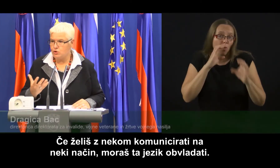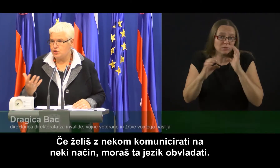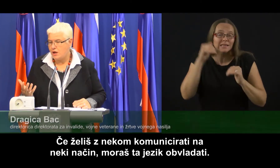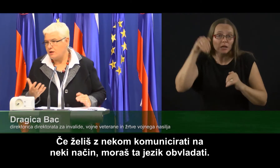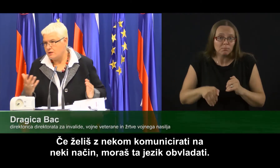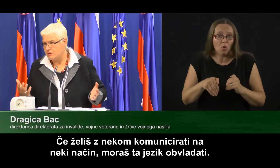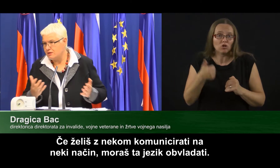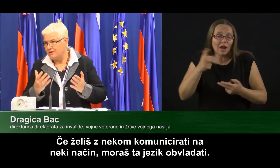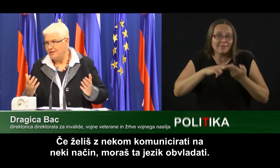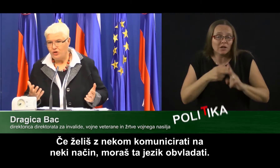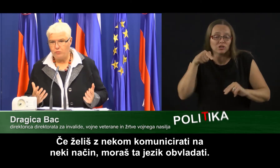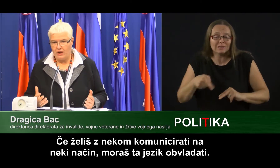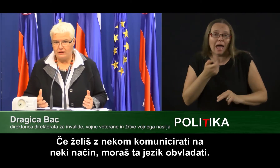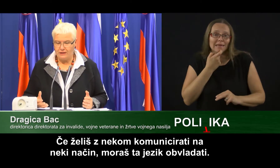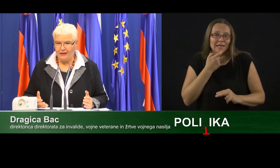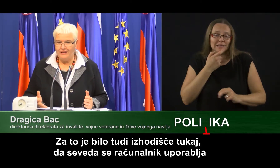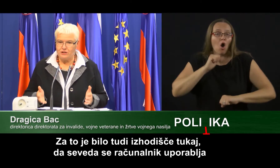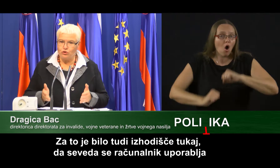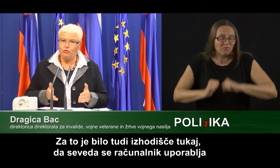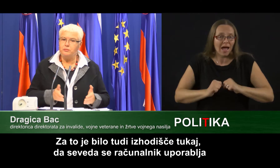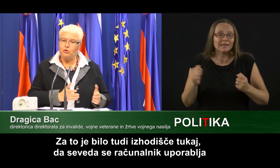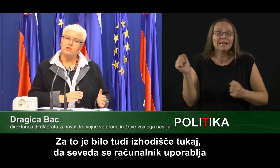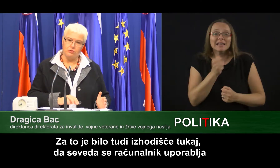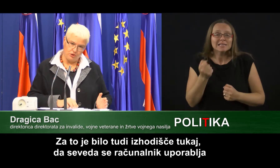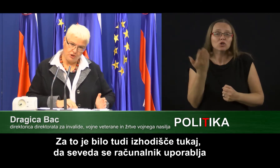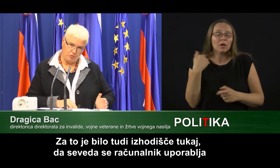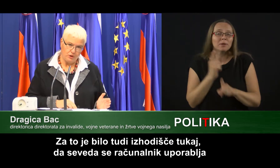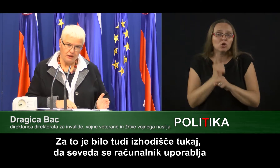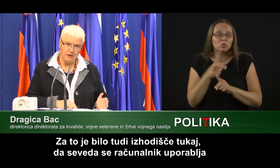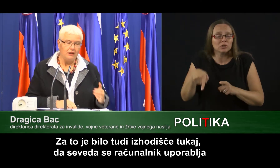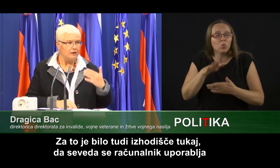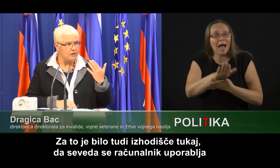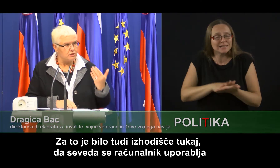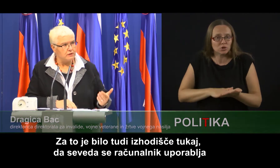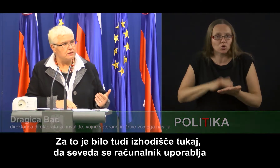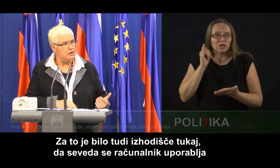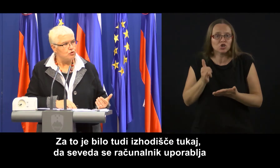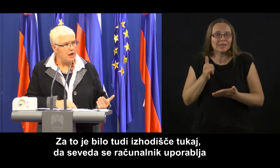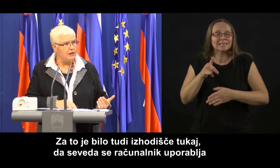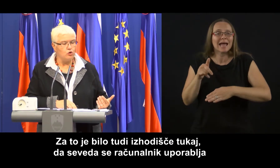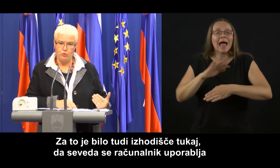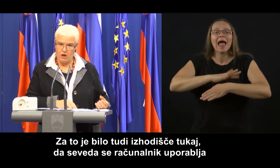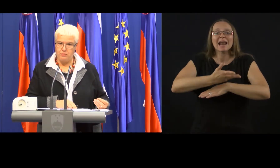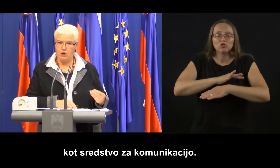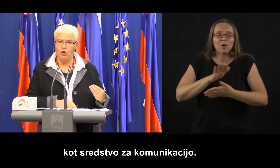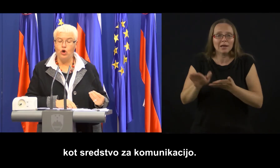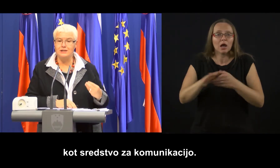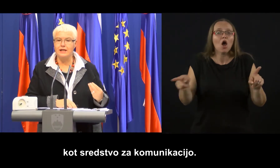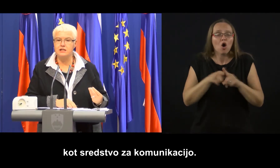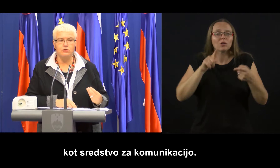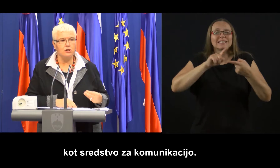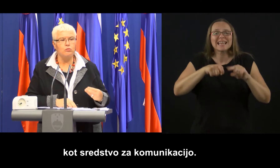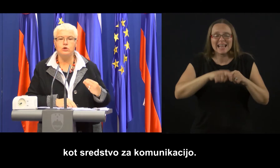način, moraš ta jezik obvladati. Ne. Zato je tudi bilo izhodišče tukaj, da seveda se računalnik uporablja